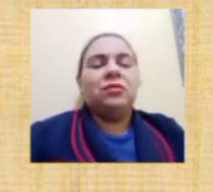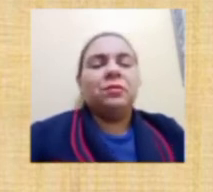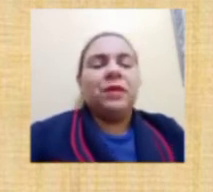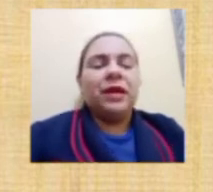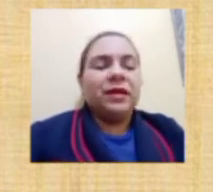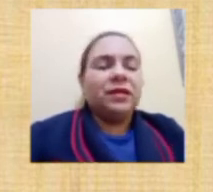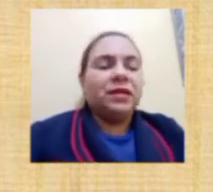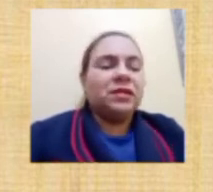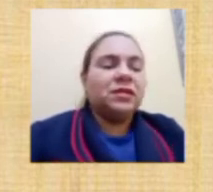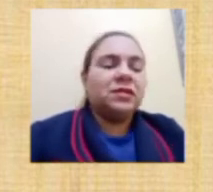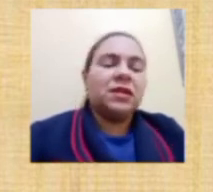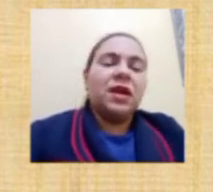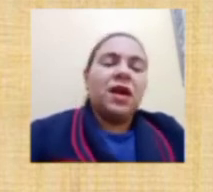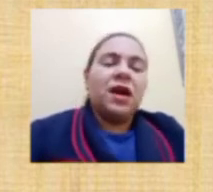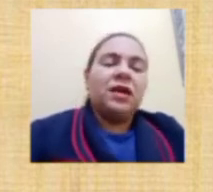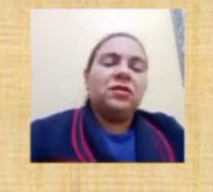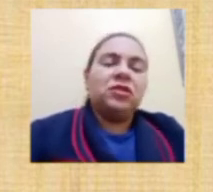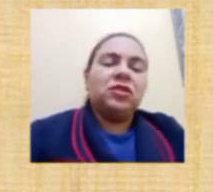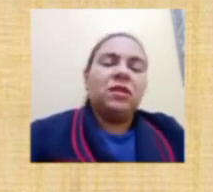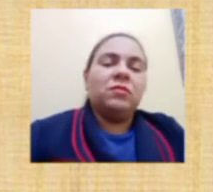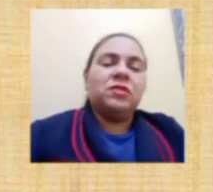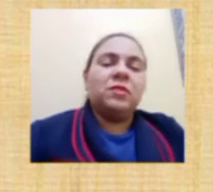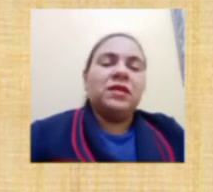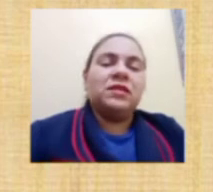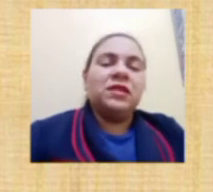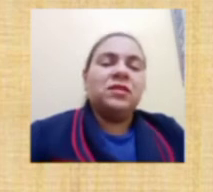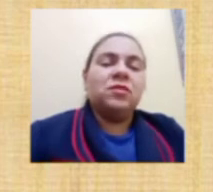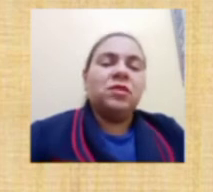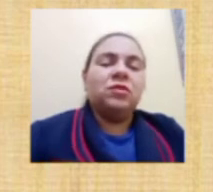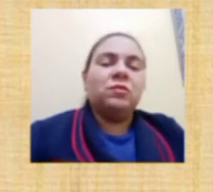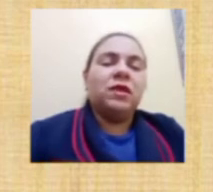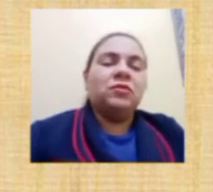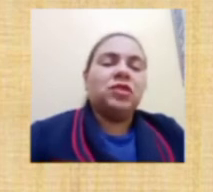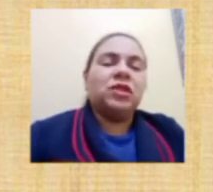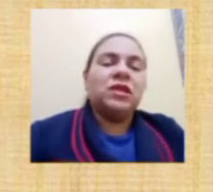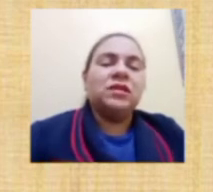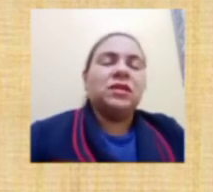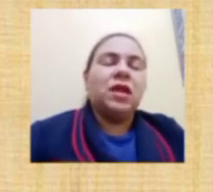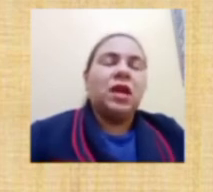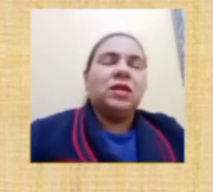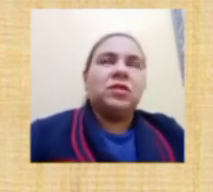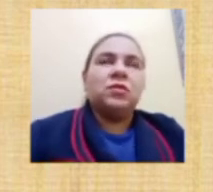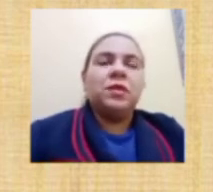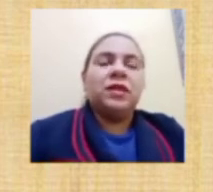Por isso que dá menos 10. Então, vamos lá.